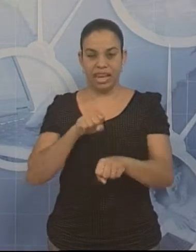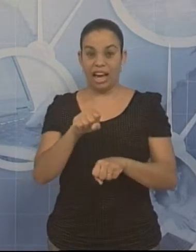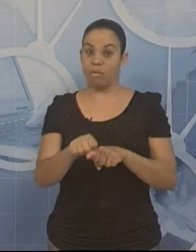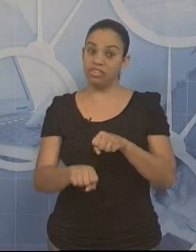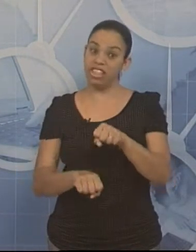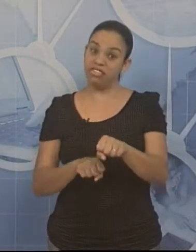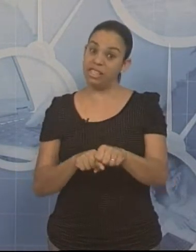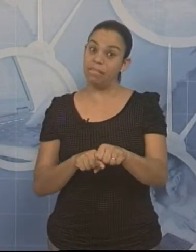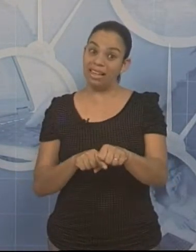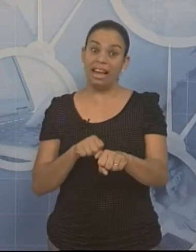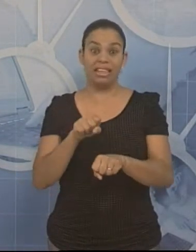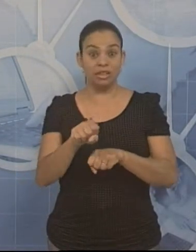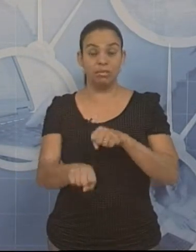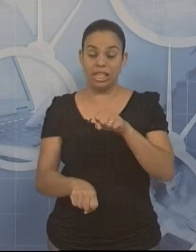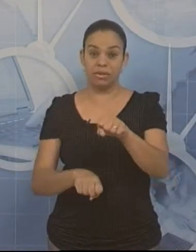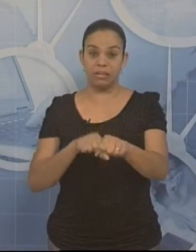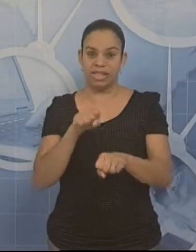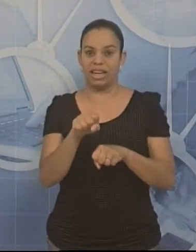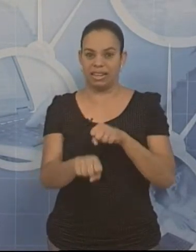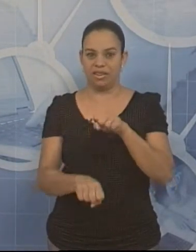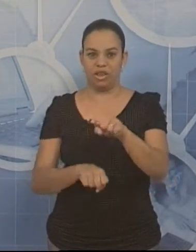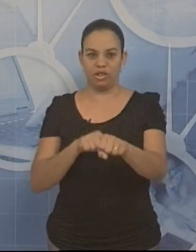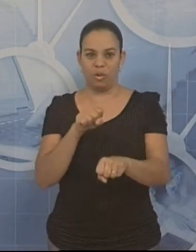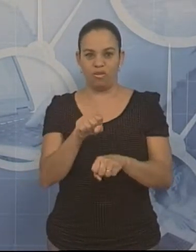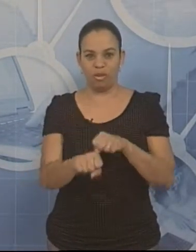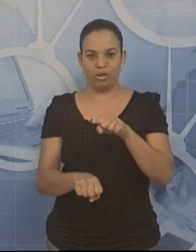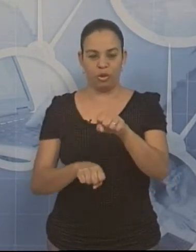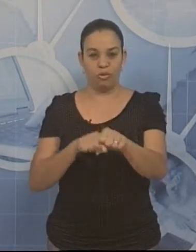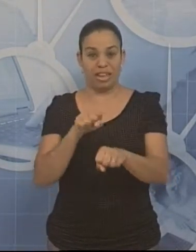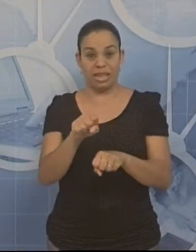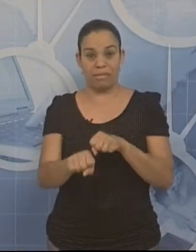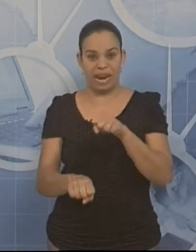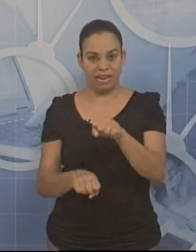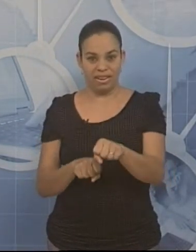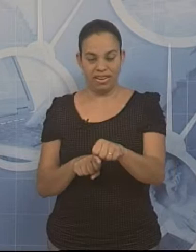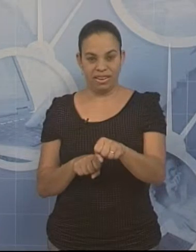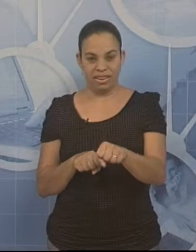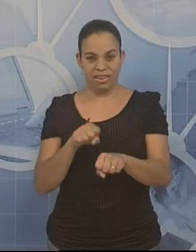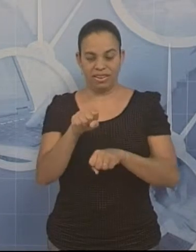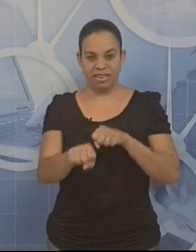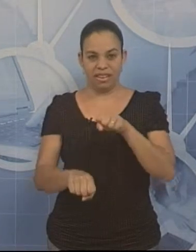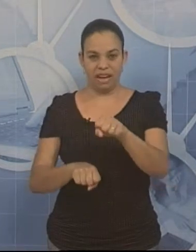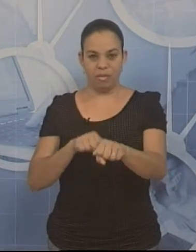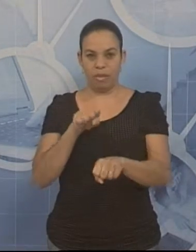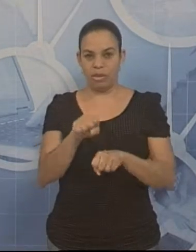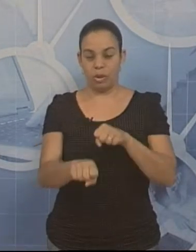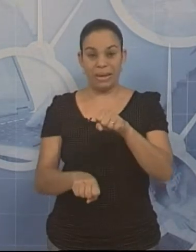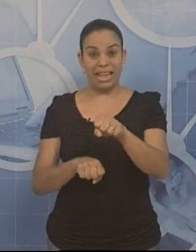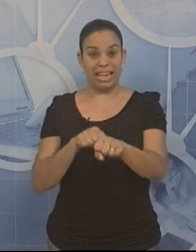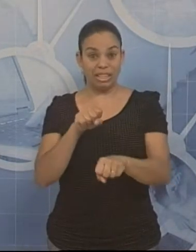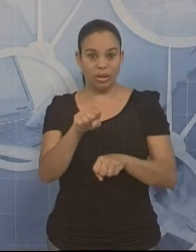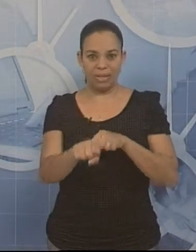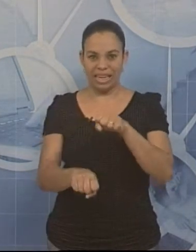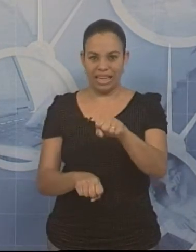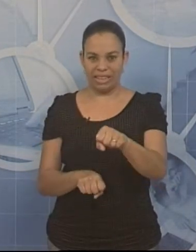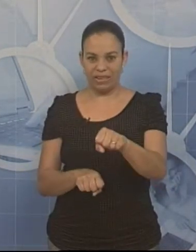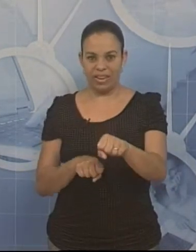É como se você estivesse pedalando mesmo na bicicleta Olha só o movimento como faz lembrar uma pessoa pedalando na bicicleta olha